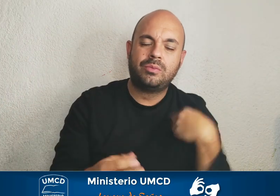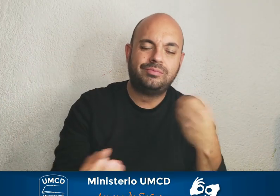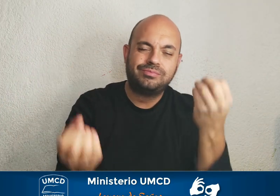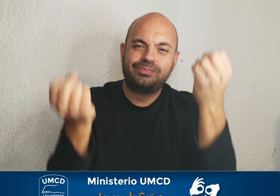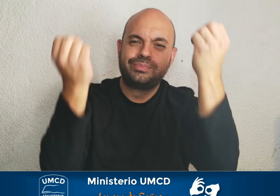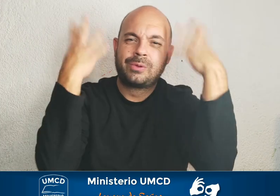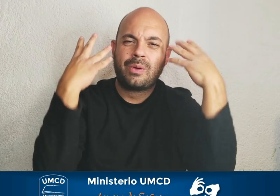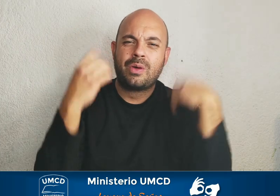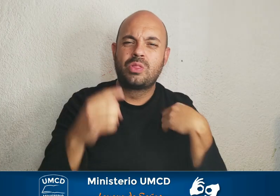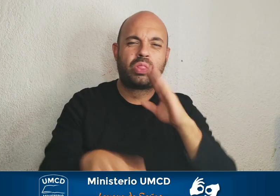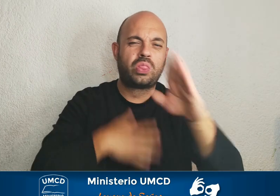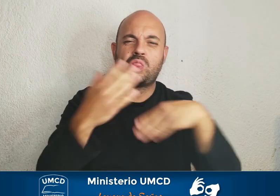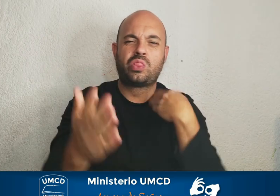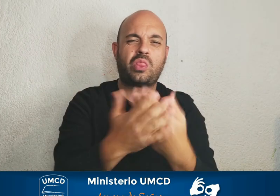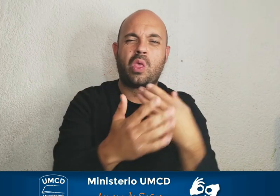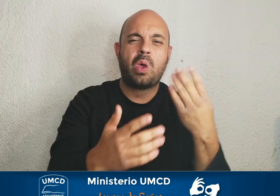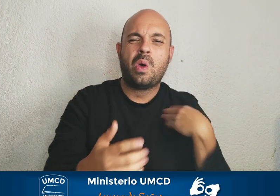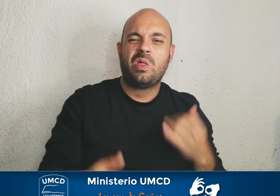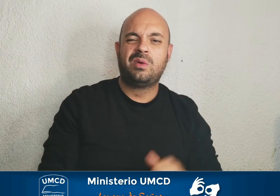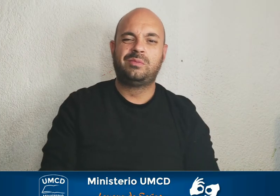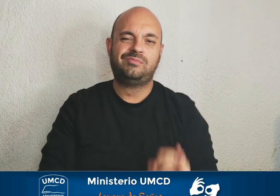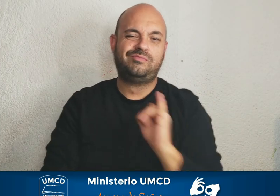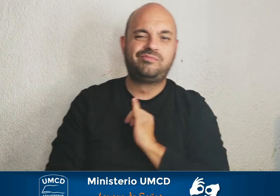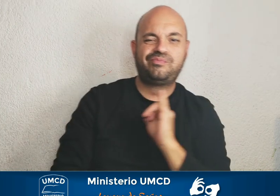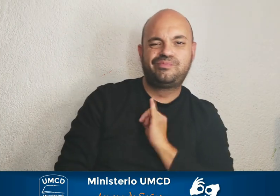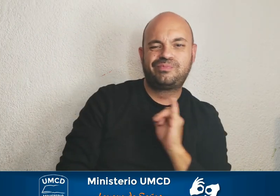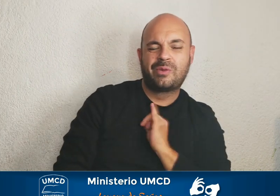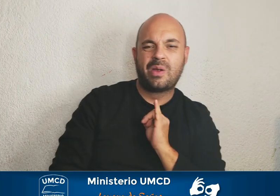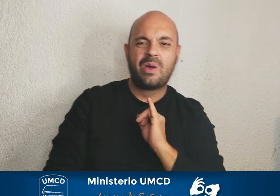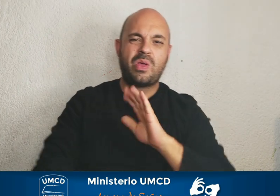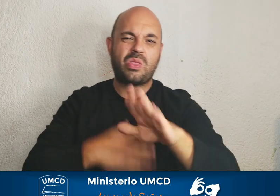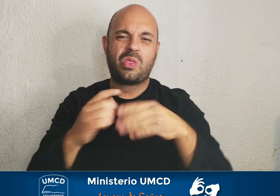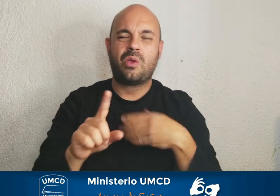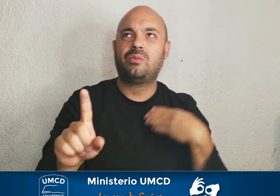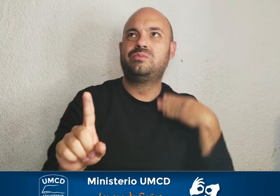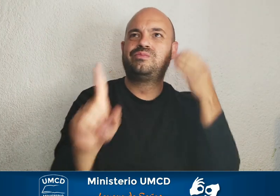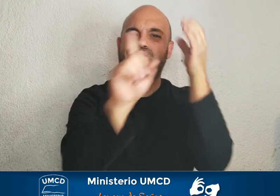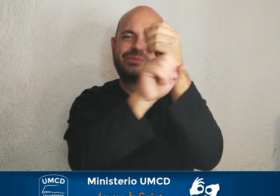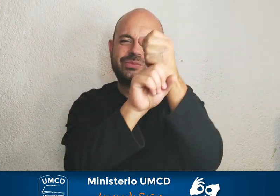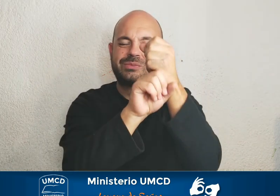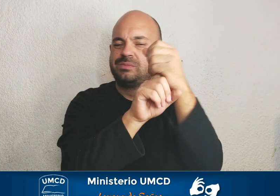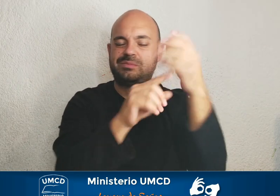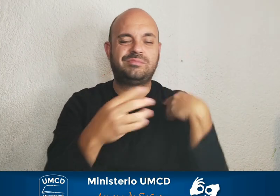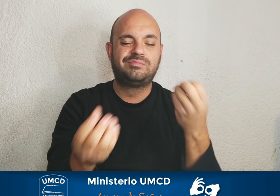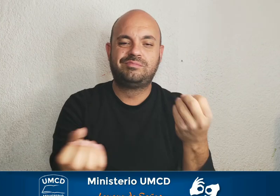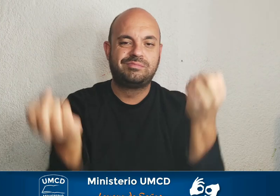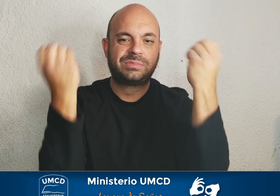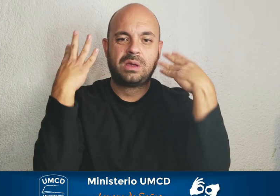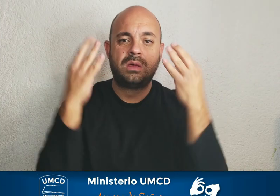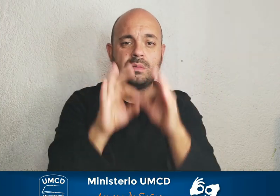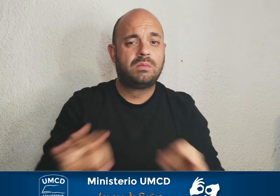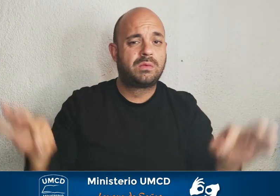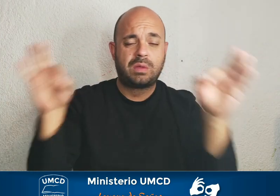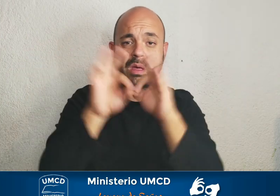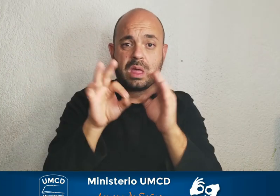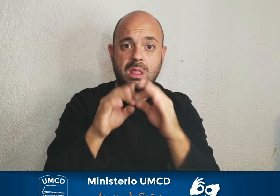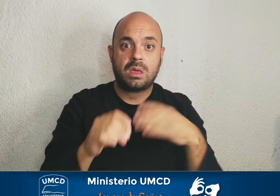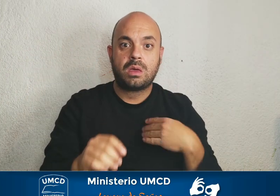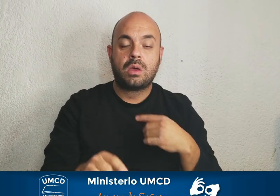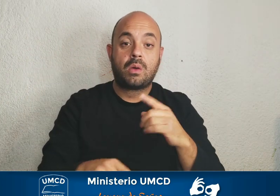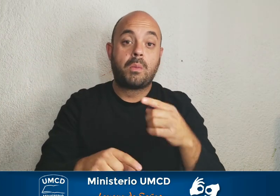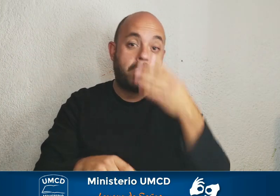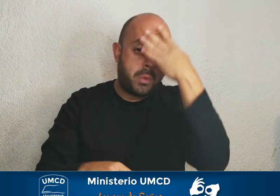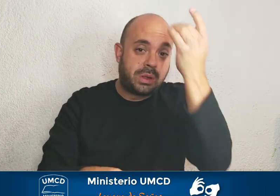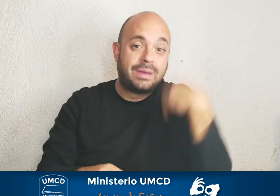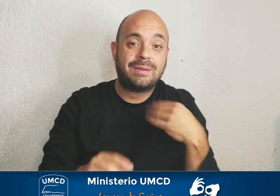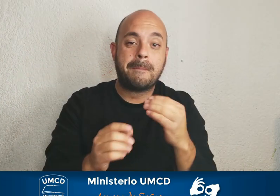anhelos, nuestros sueños, nuestro ego, para poder seguir al Señor. No podemos ir en pos de Él si